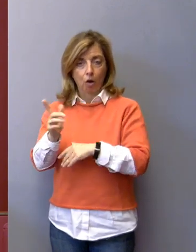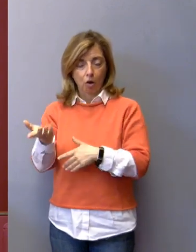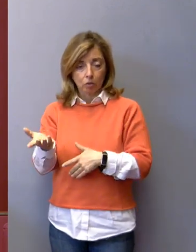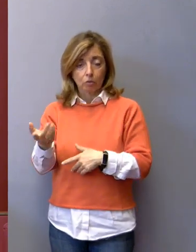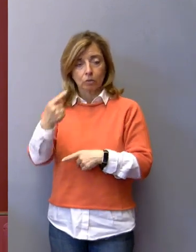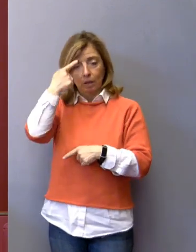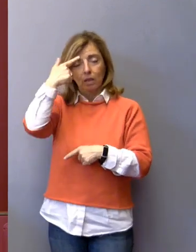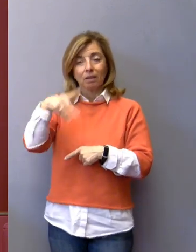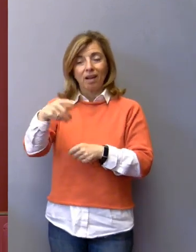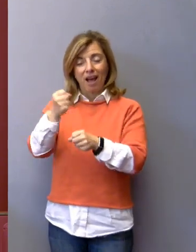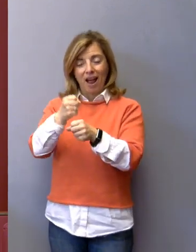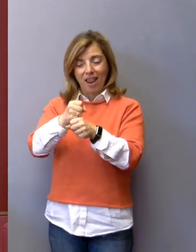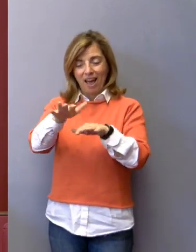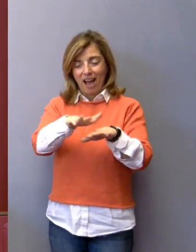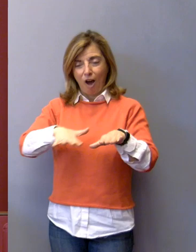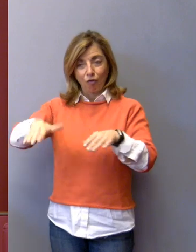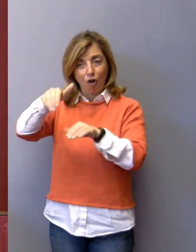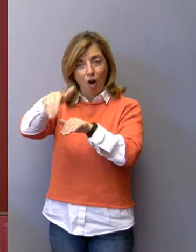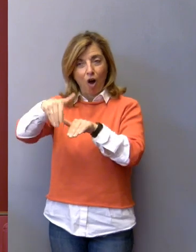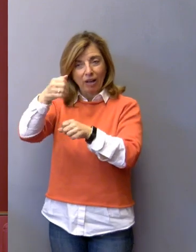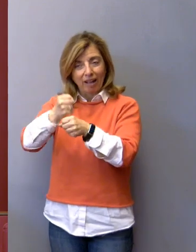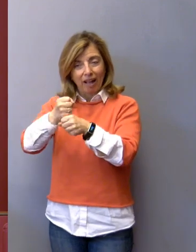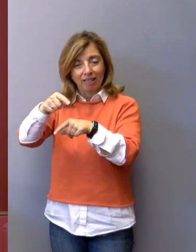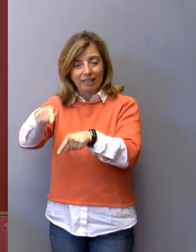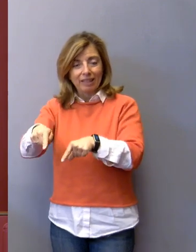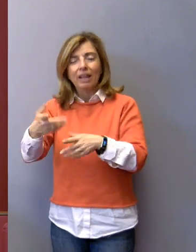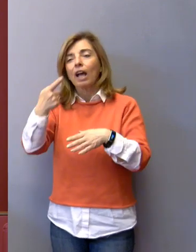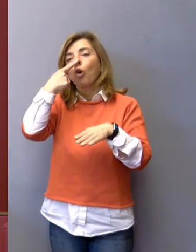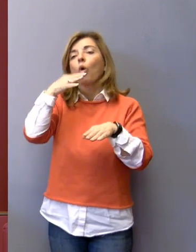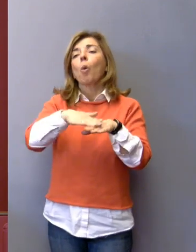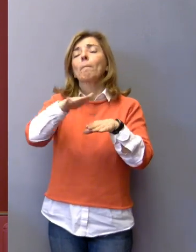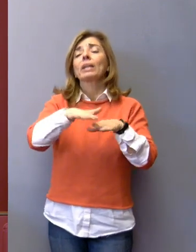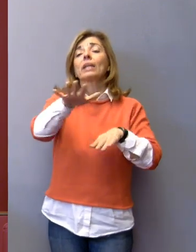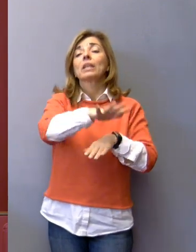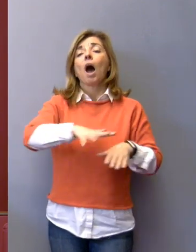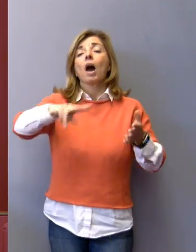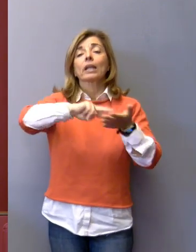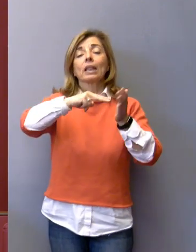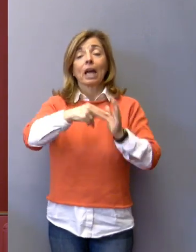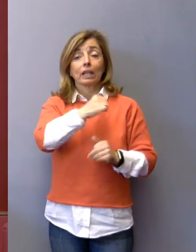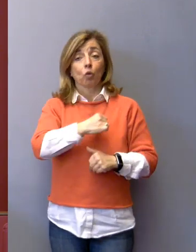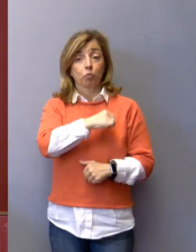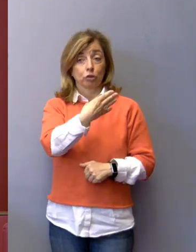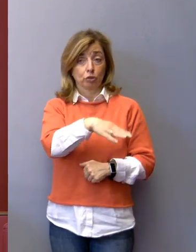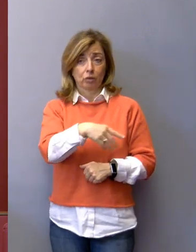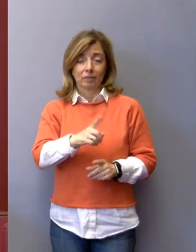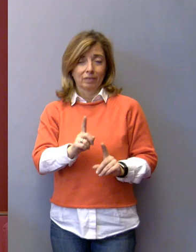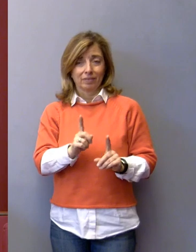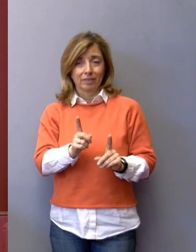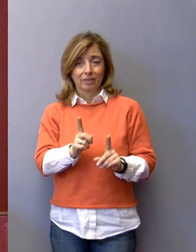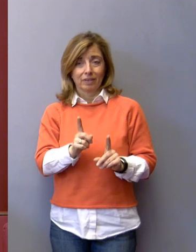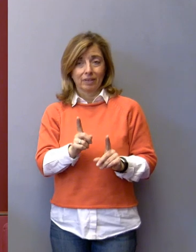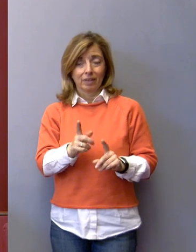è un cantiere che rientra nella competenza dell'area tecnica del comune di Genova rispetto a cui noi abbiamo